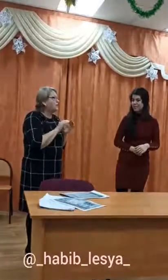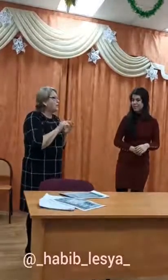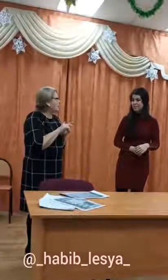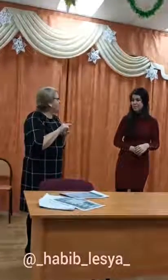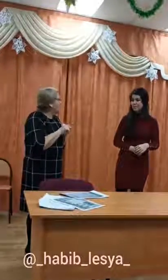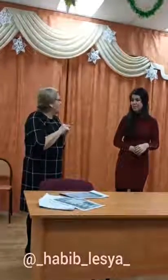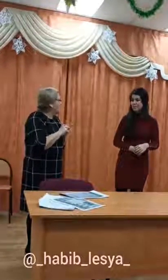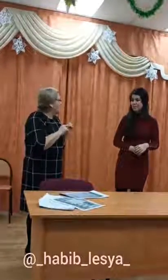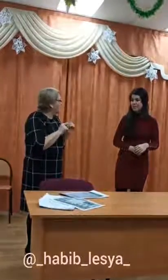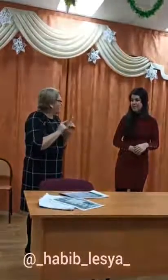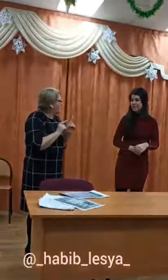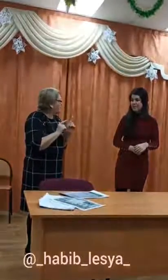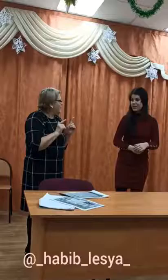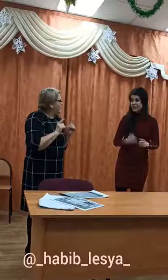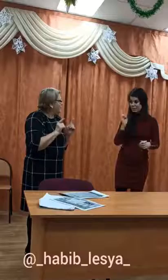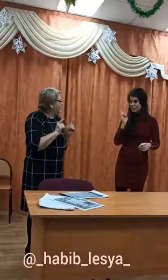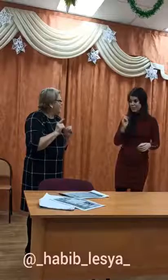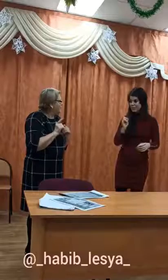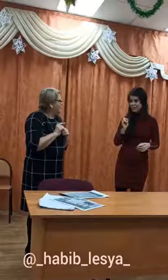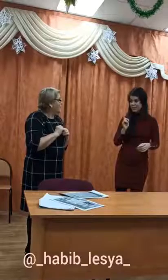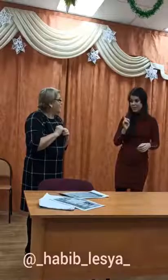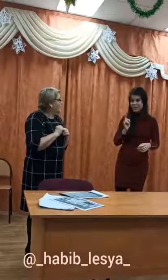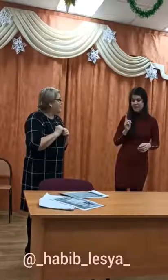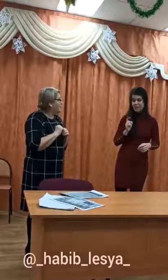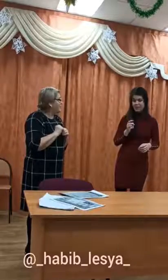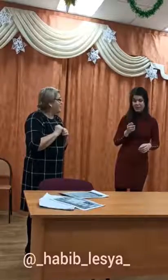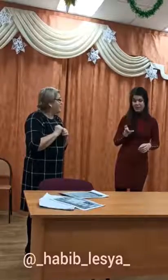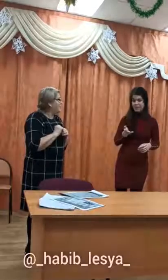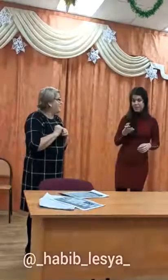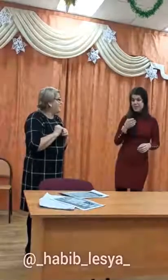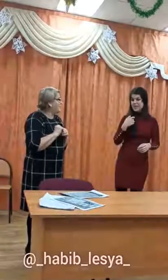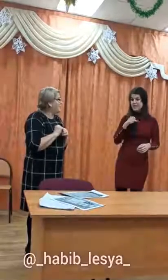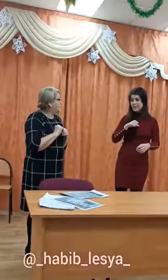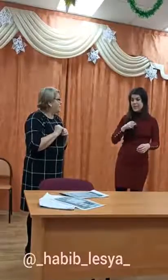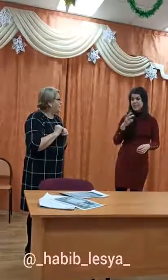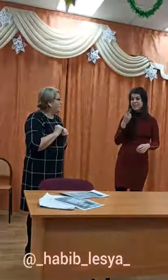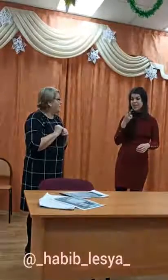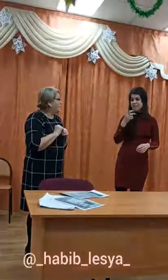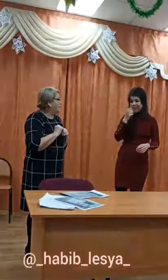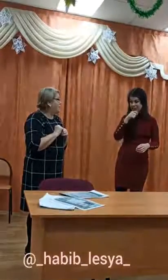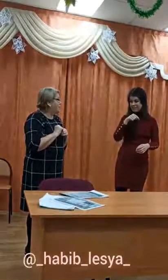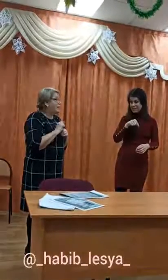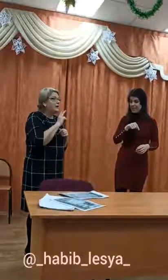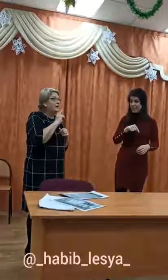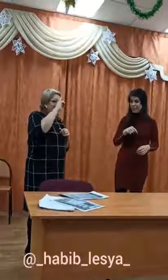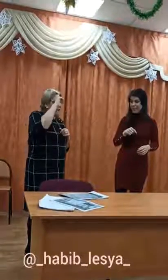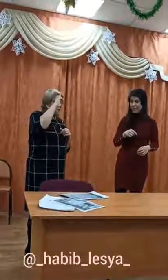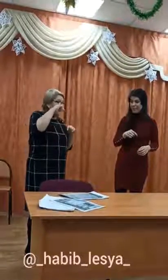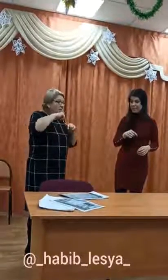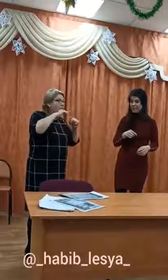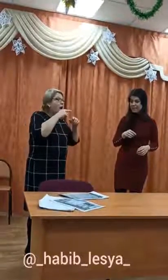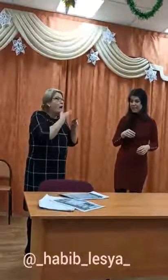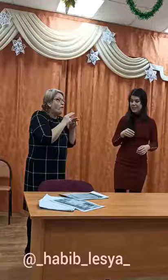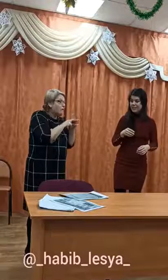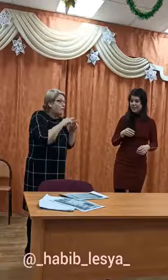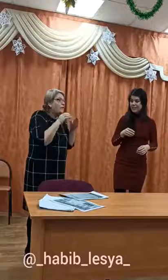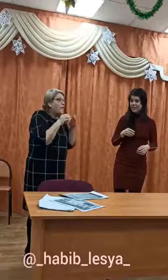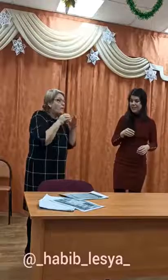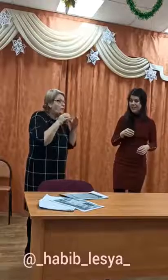ознакомились, когда вы с ним? Да. Я сама 2 месяца в этой компании. 2 месяца в этой